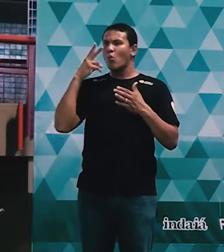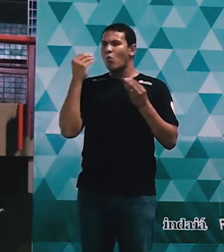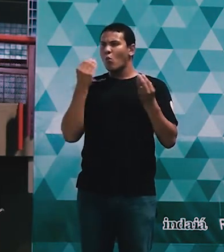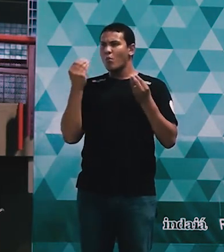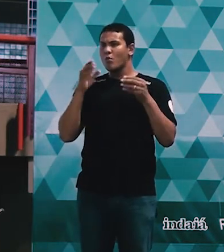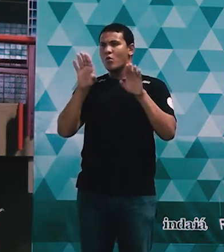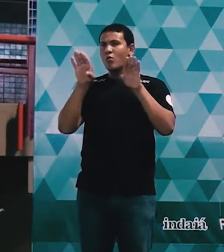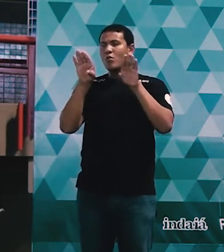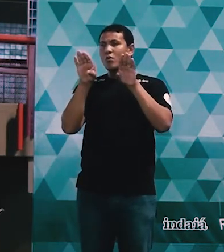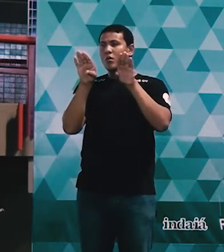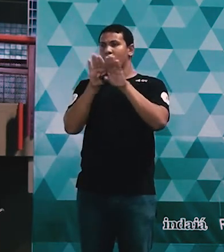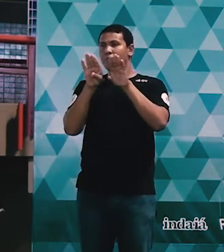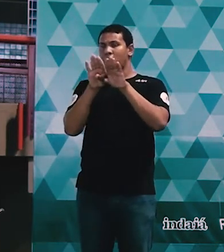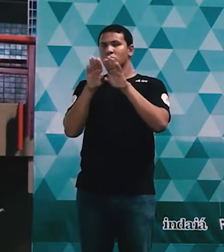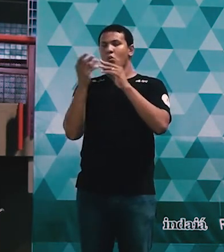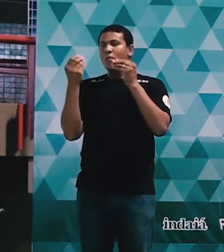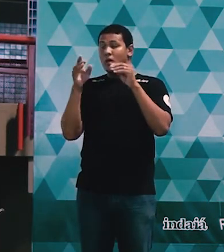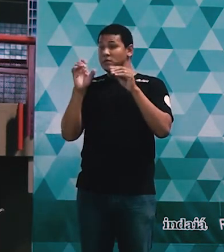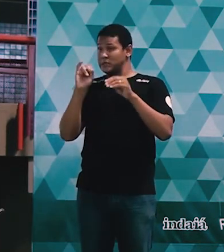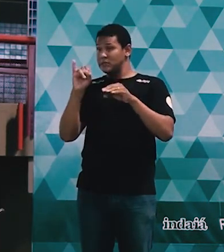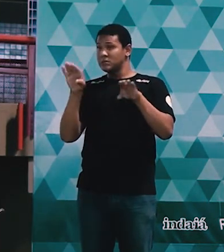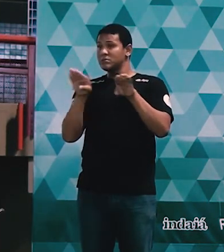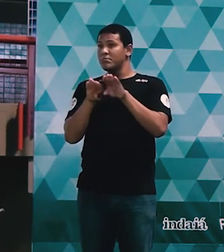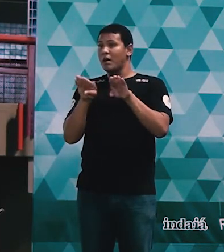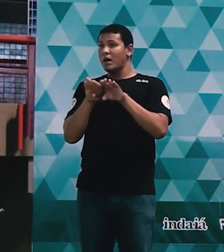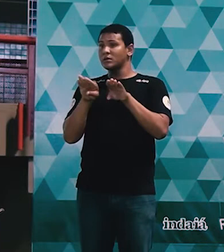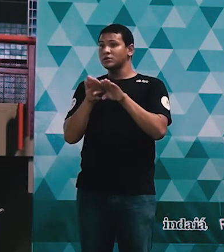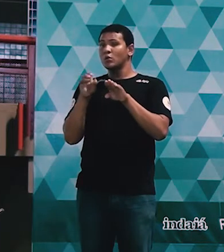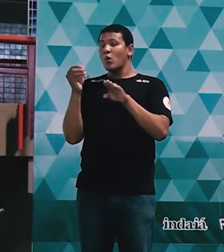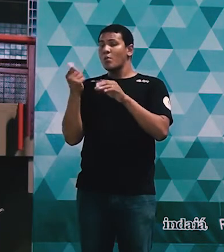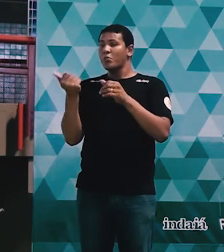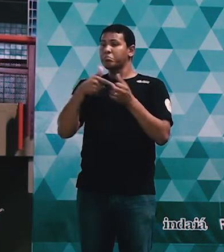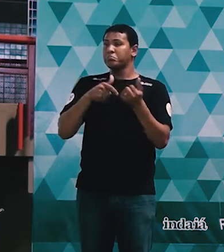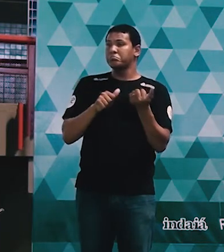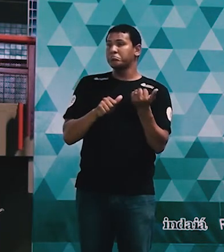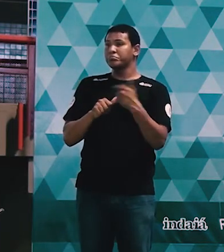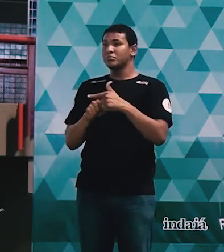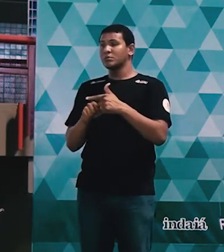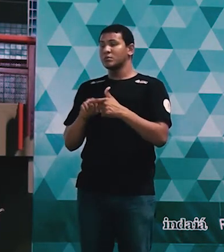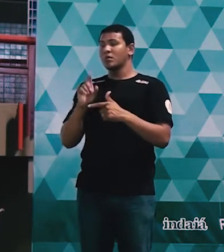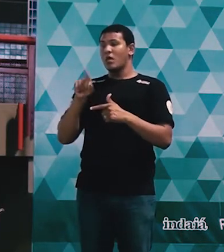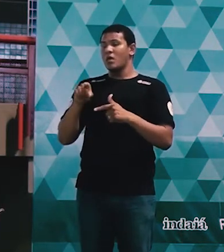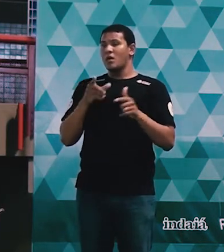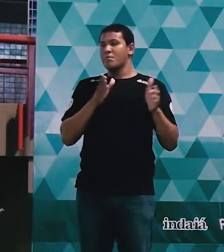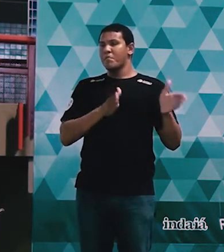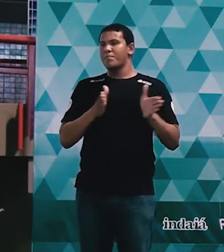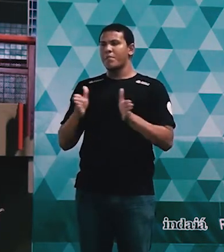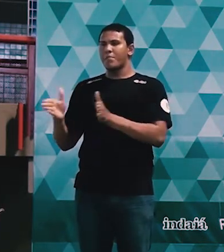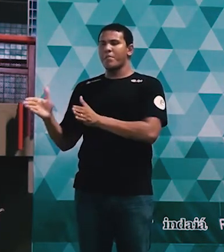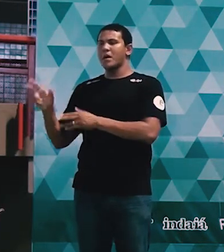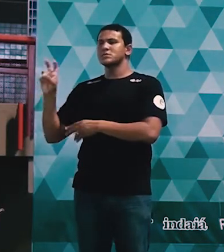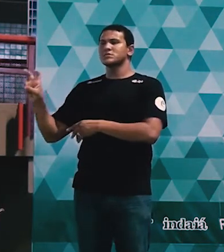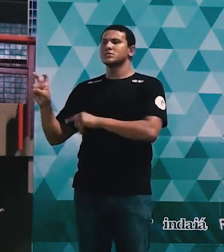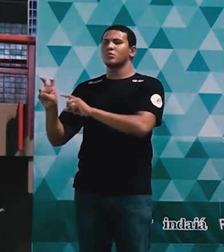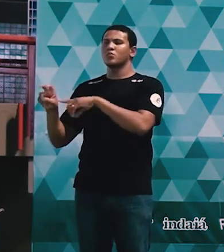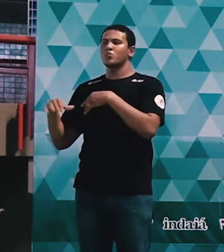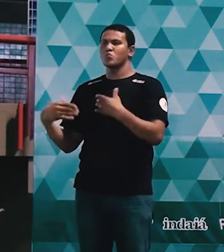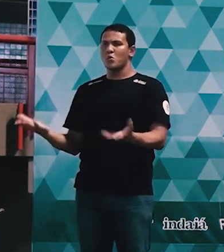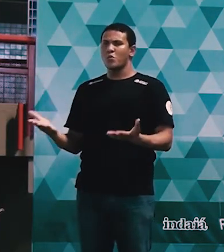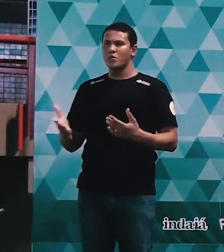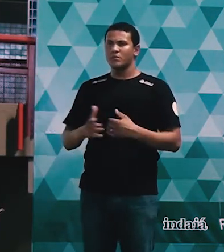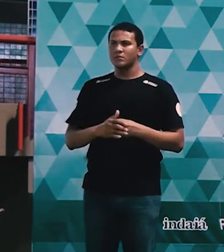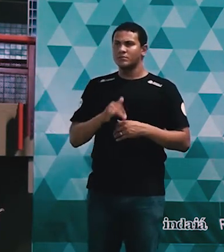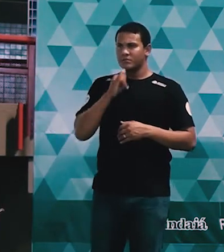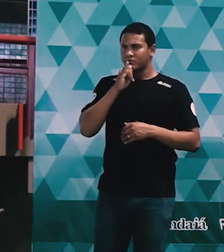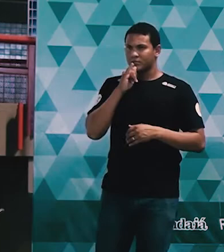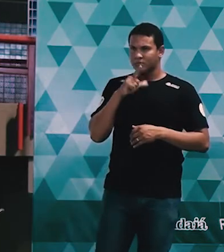desempate, né? Aliás, o critério de desempate baseia-se na pontuação da 5ª etapa. Eu quero saber o seguinte: qual é a ordem